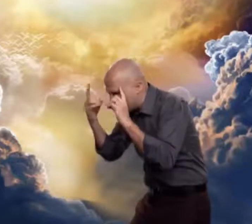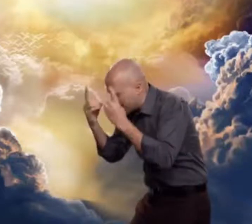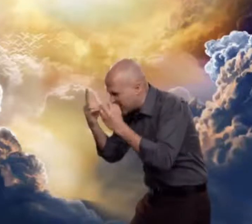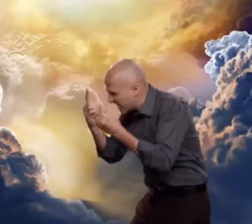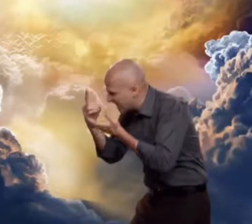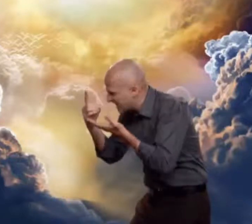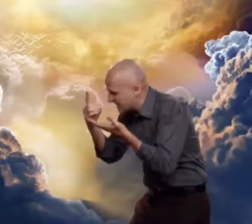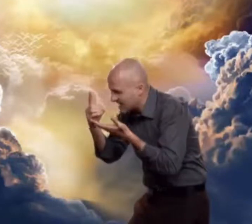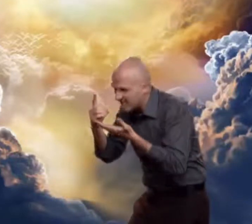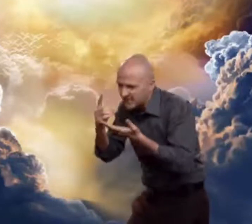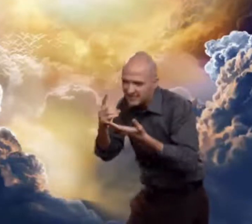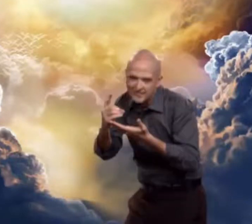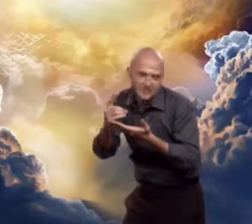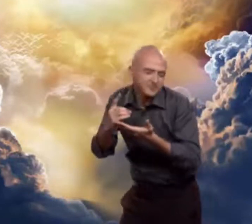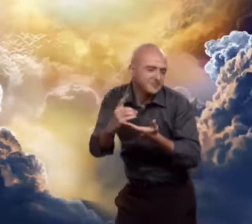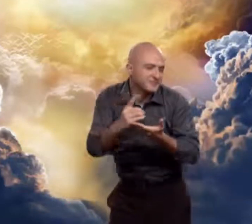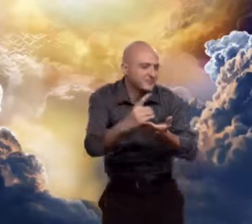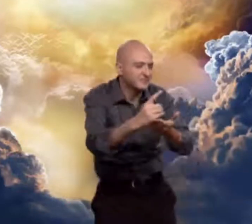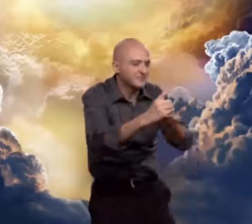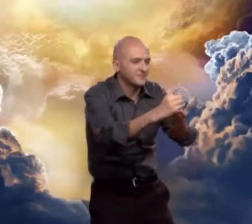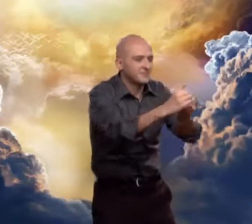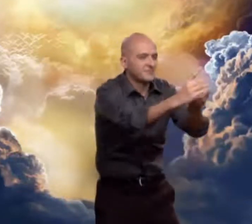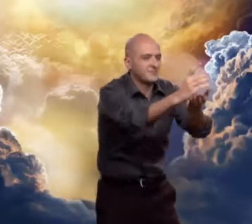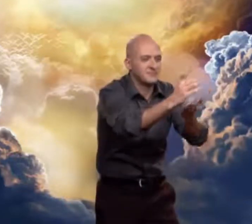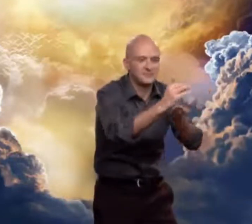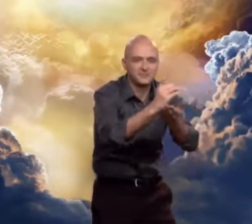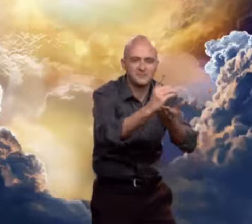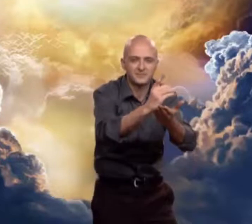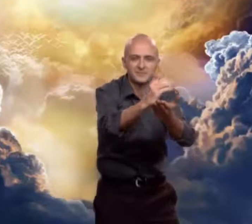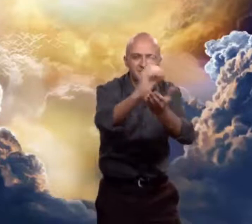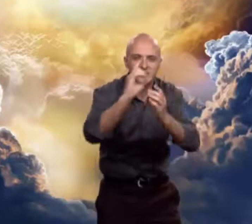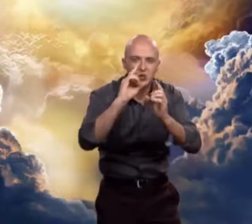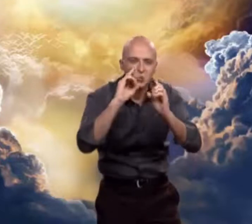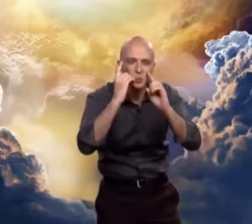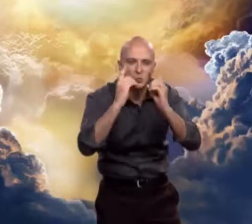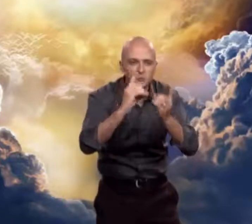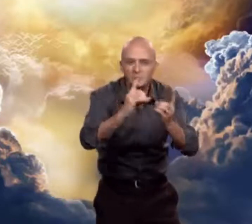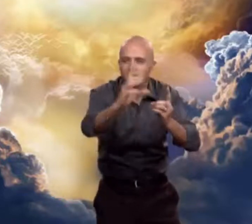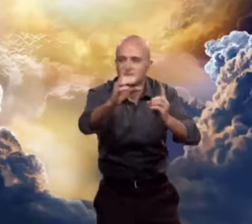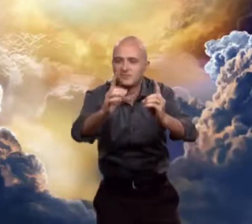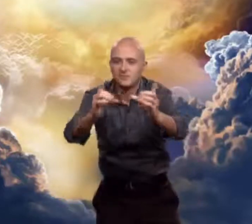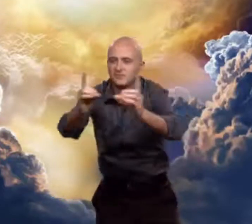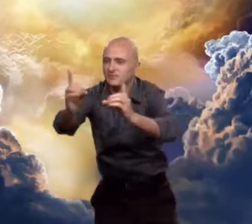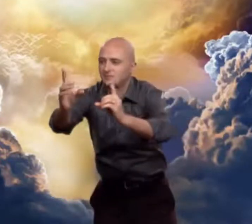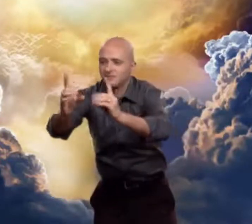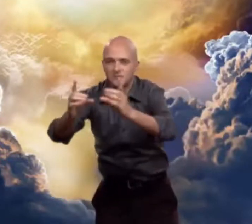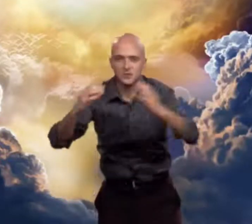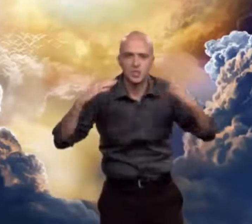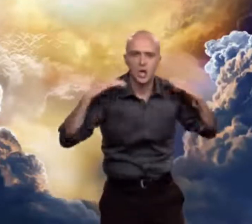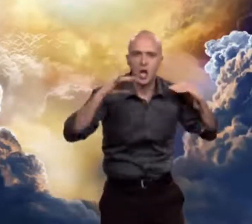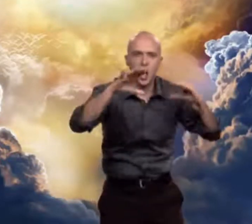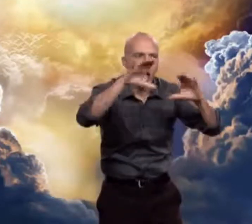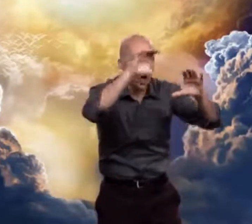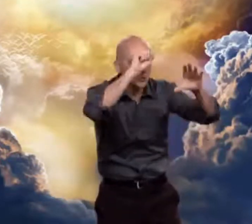Deus, em sua sabedoria, permitiu a Satanás continuar sua obra, até que a atitude de